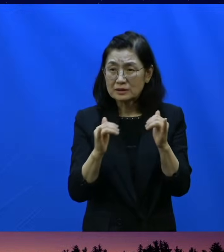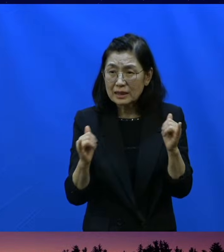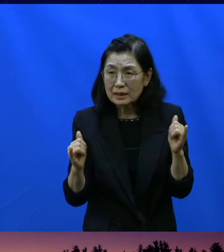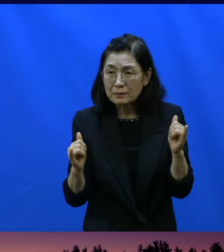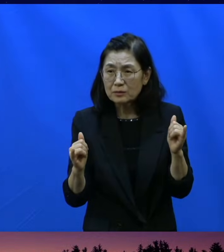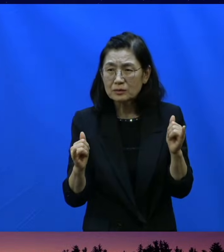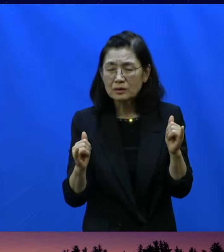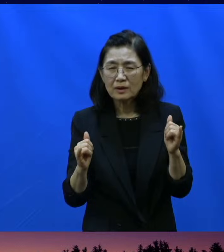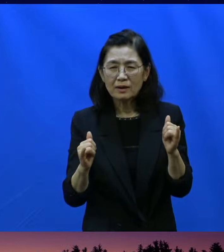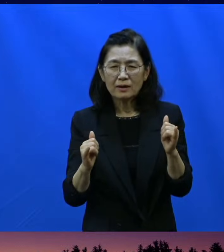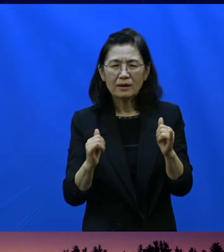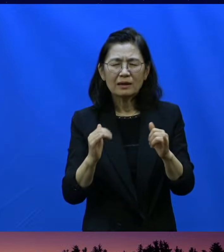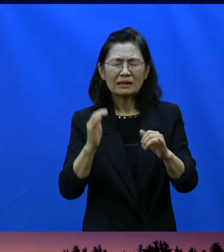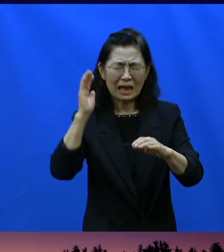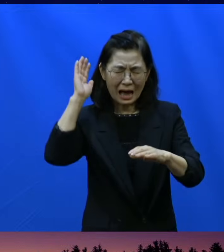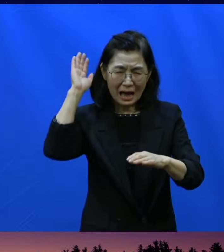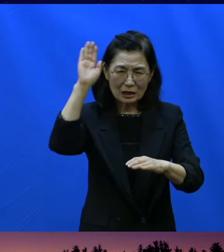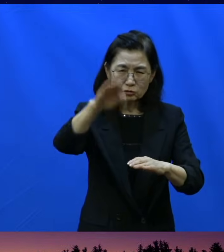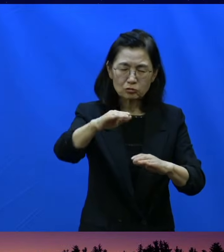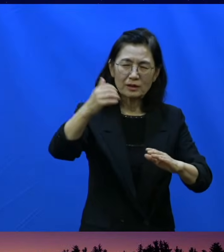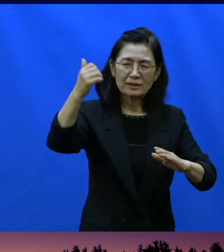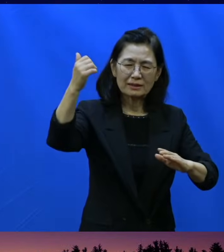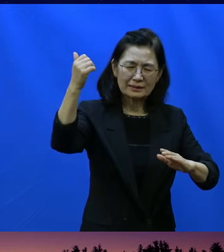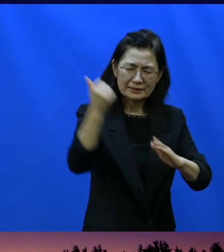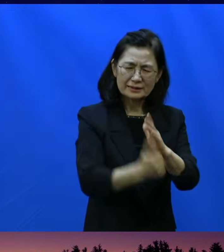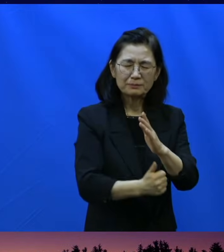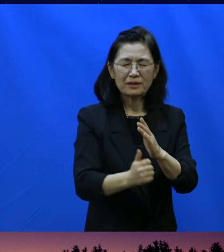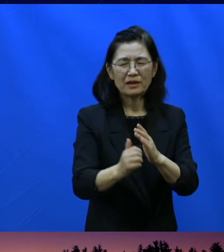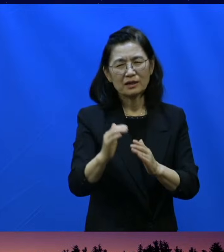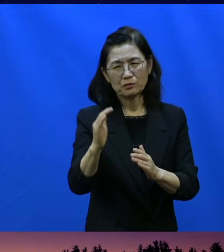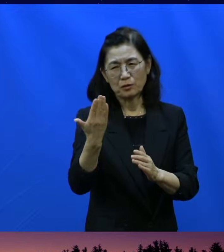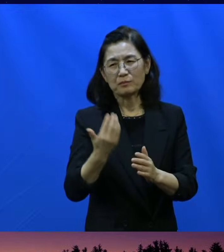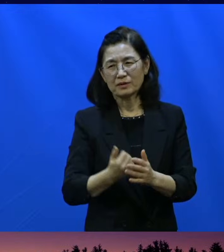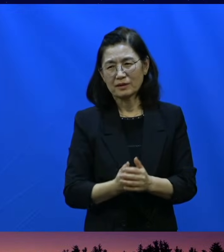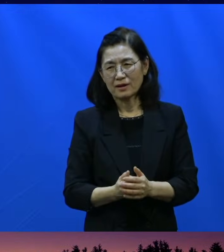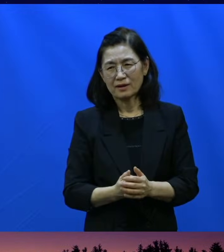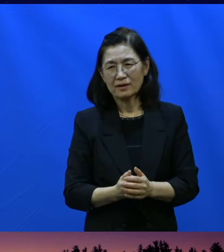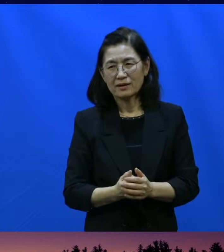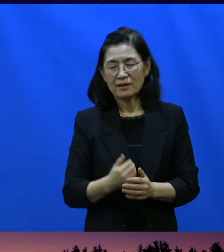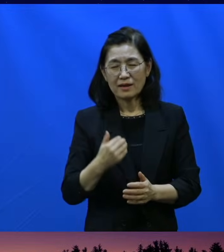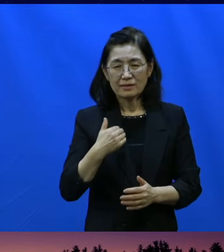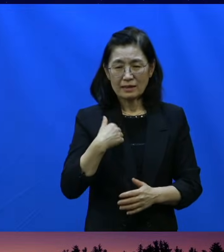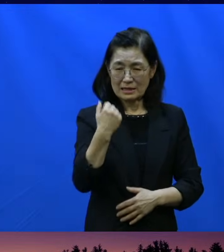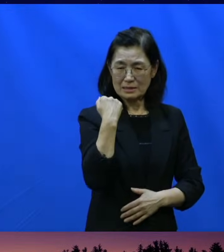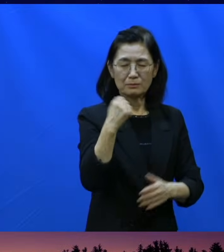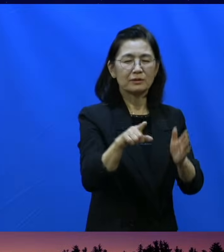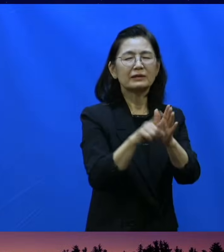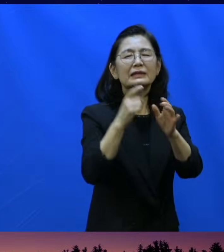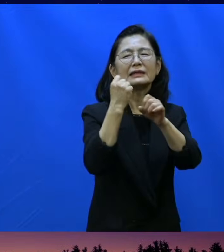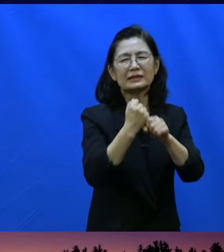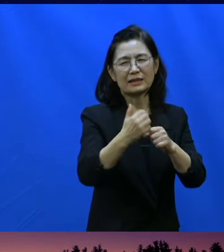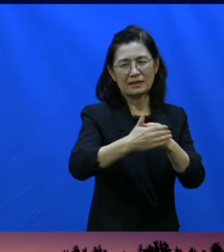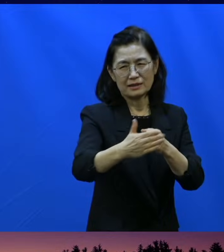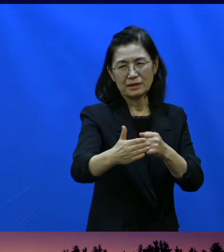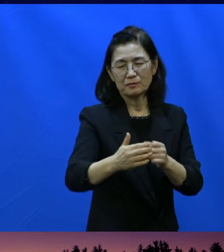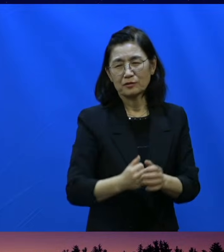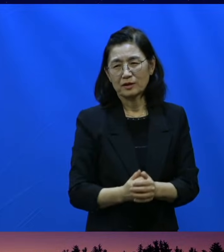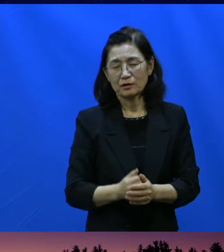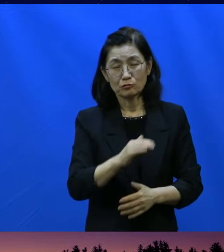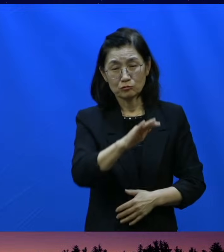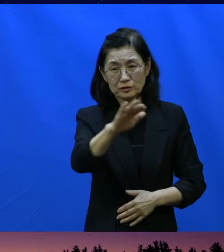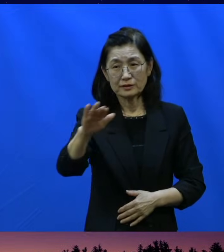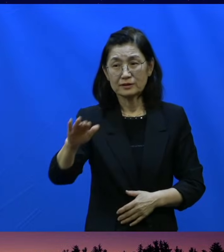반드시 무너지게 돼 있어요. 내 힘만으로 살려고 하는 사람은 반드시 무너지게 돼요. 그래서